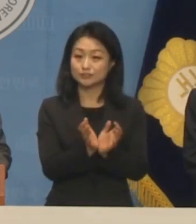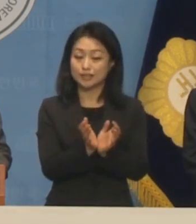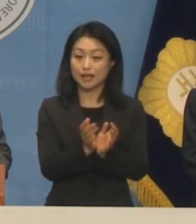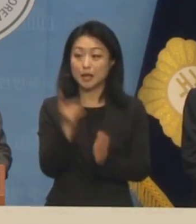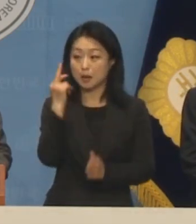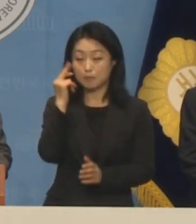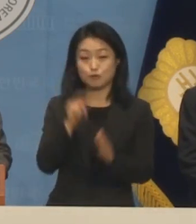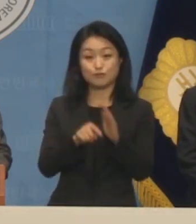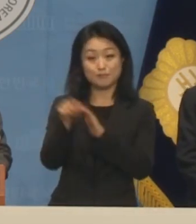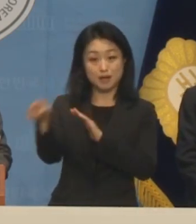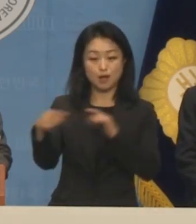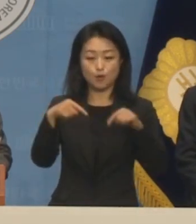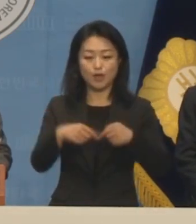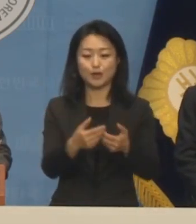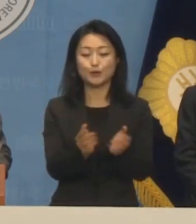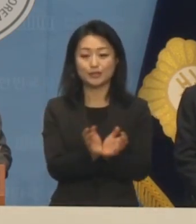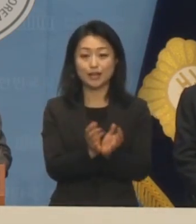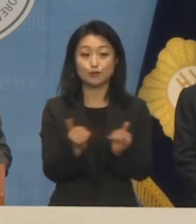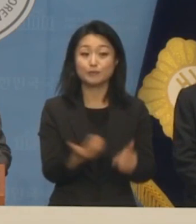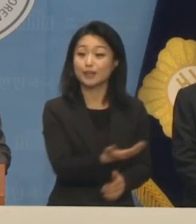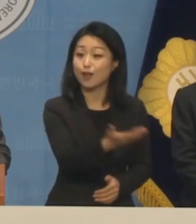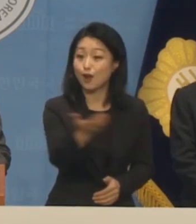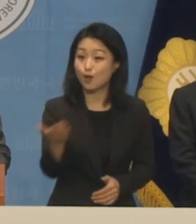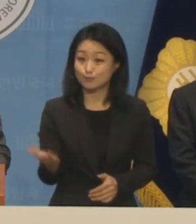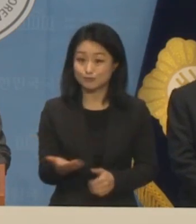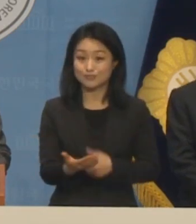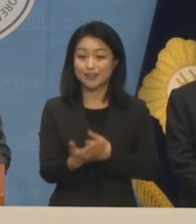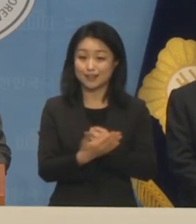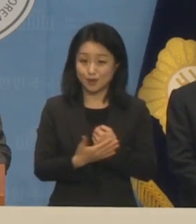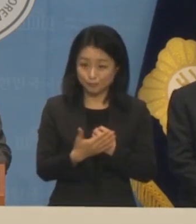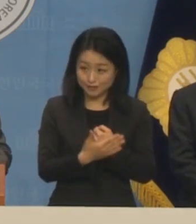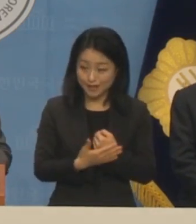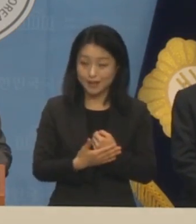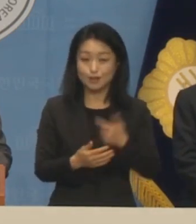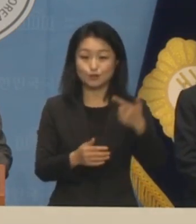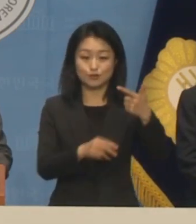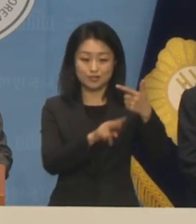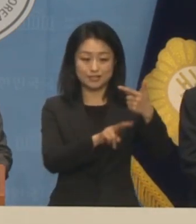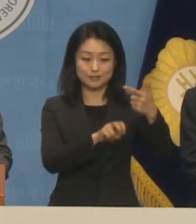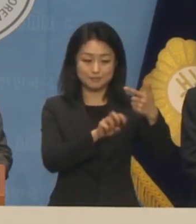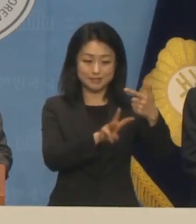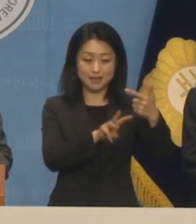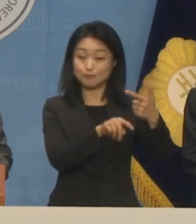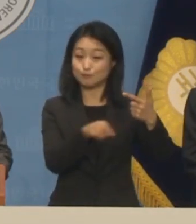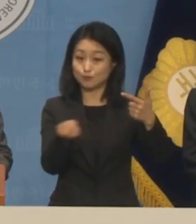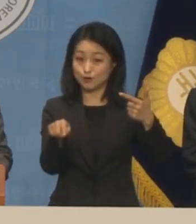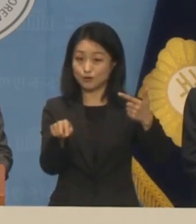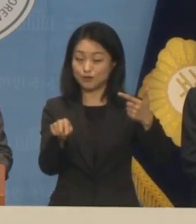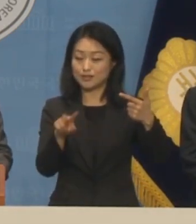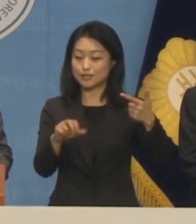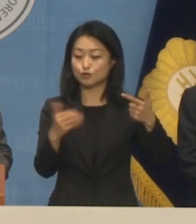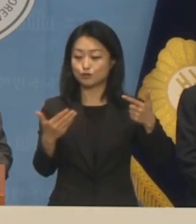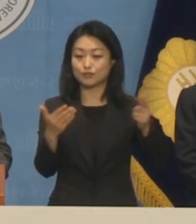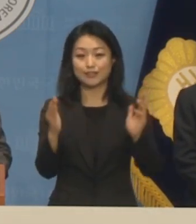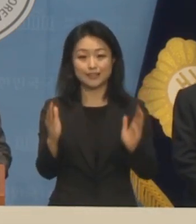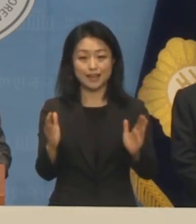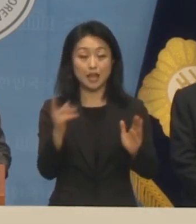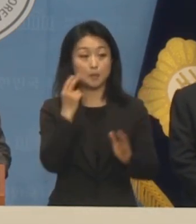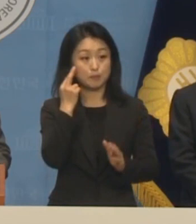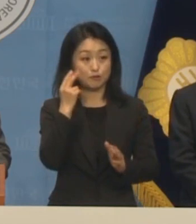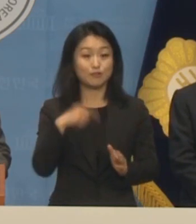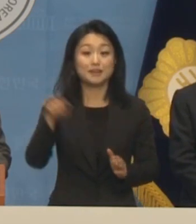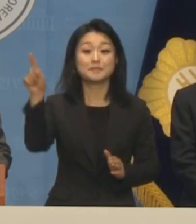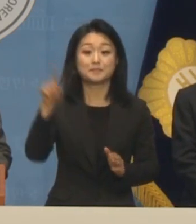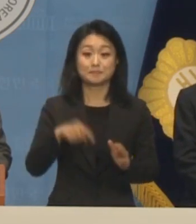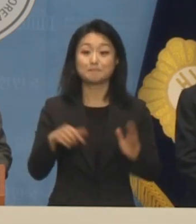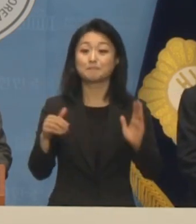방미 외교단은 국민 여러분의 성원에 힘입어 지난 6월 23일부터 29일까지 미국을